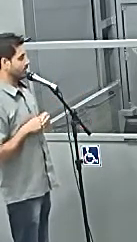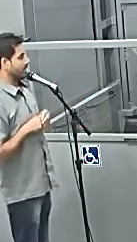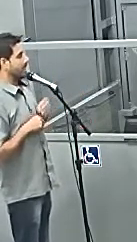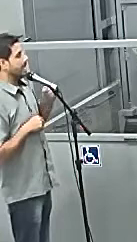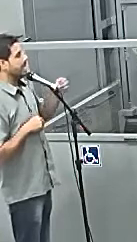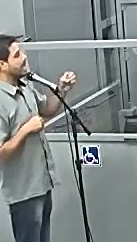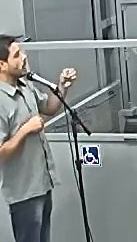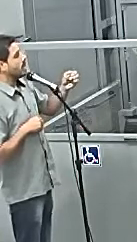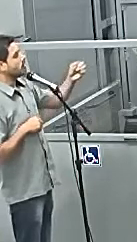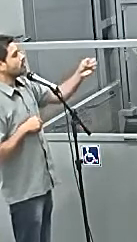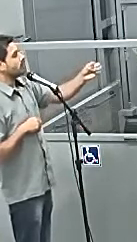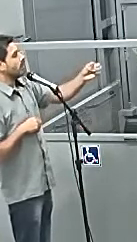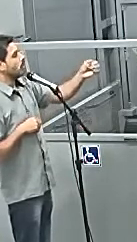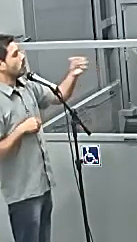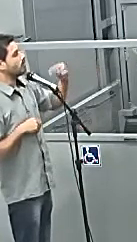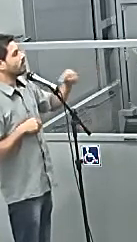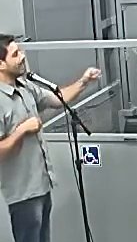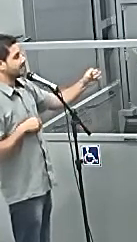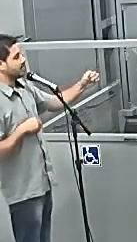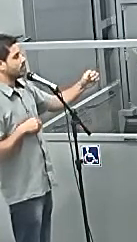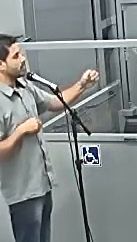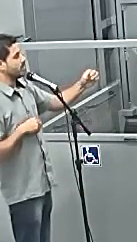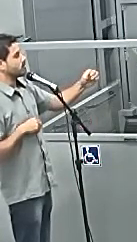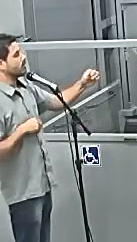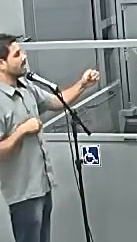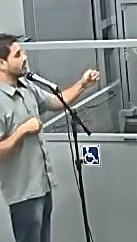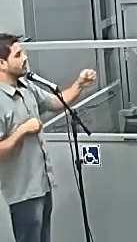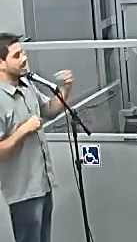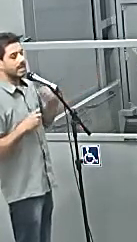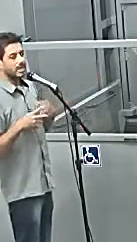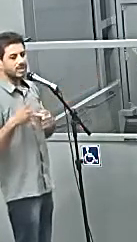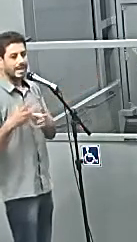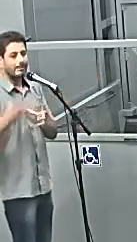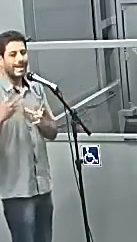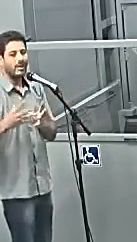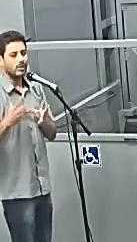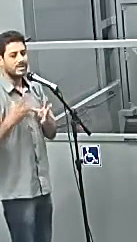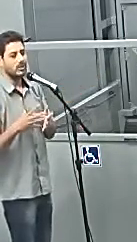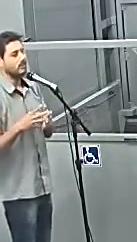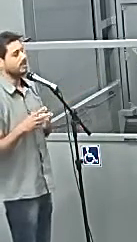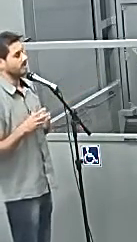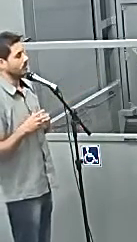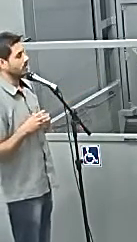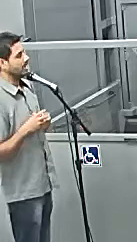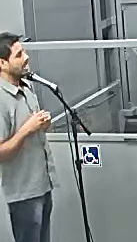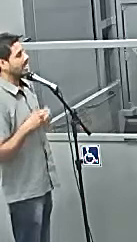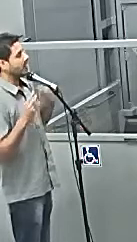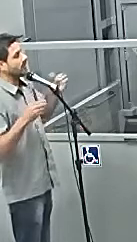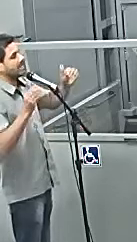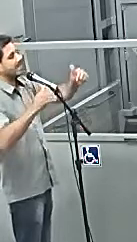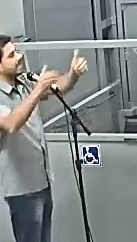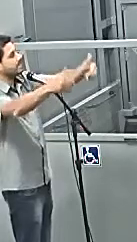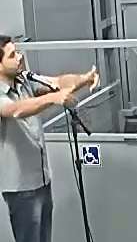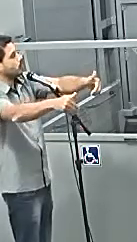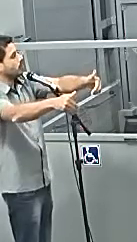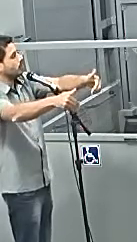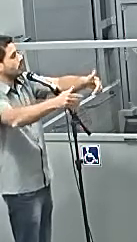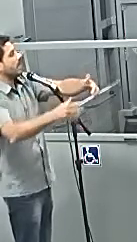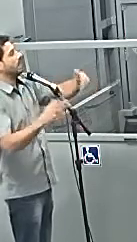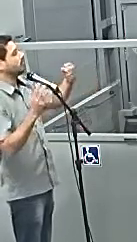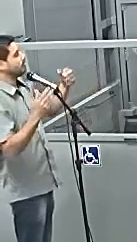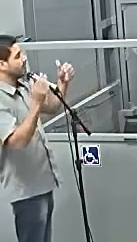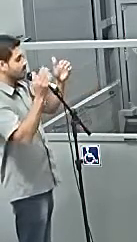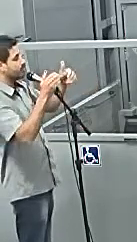humanos e aí quando tiver algum violação de direitos humanos que chegar para nós na comissão relacionado a esse